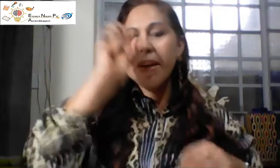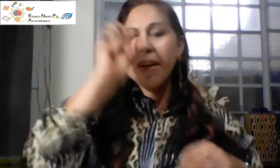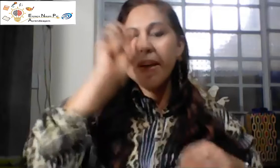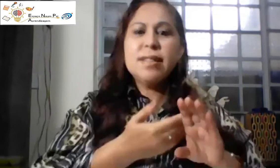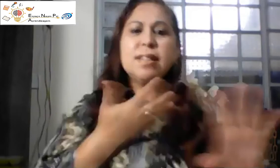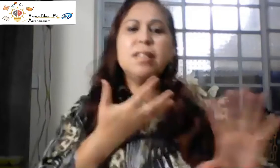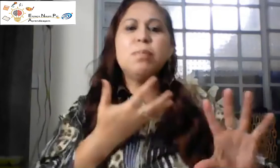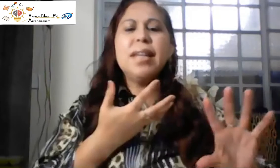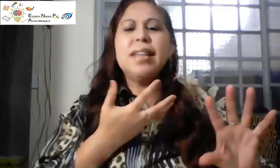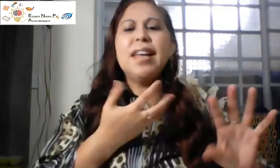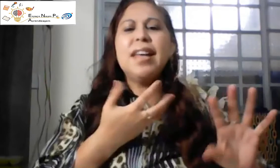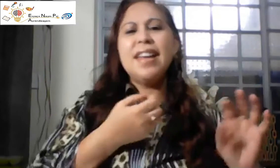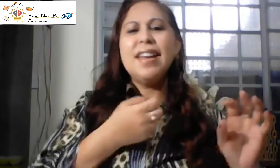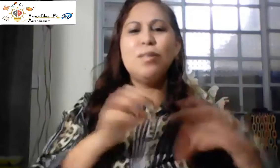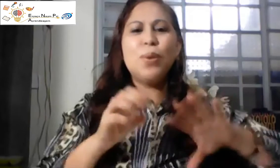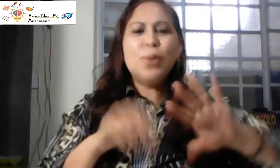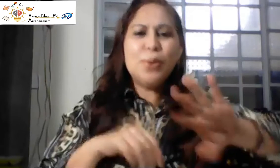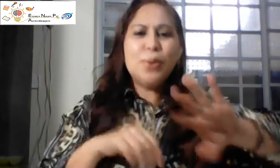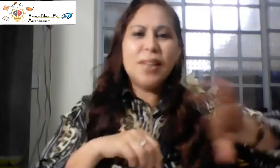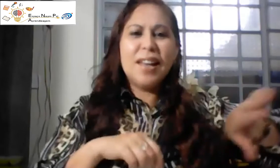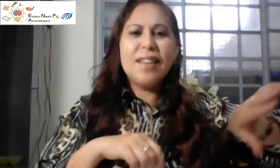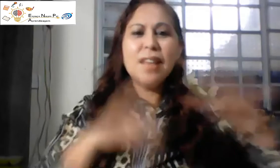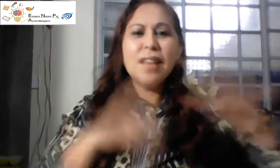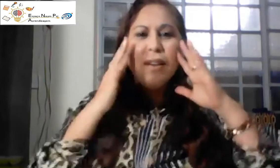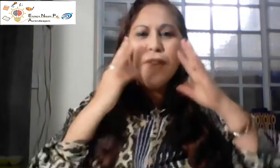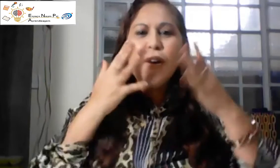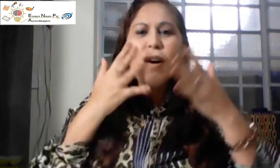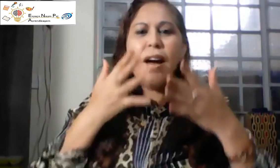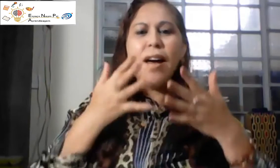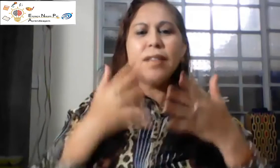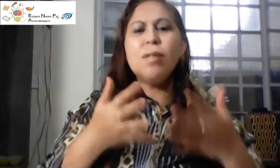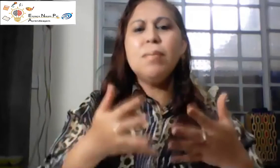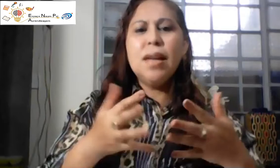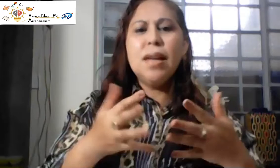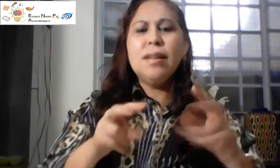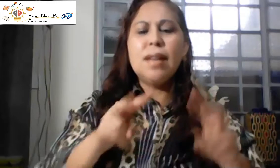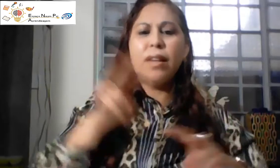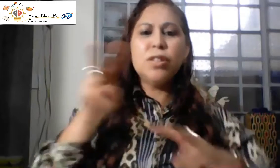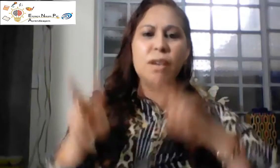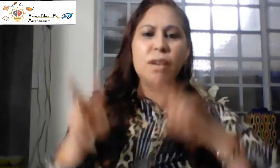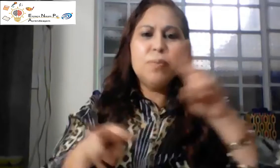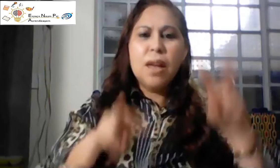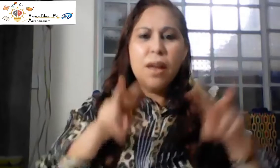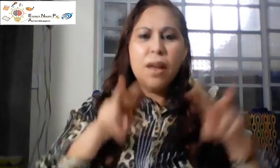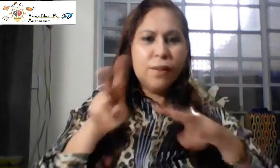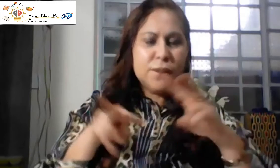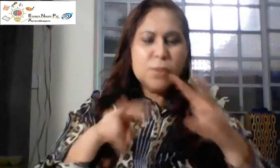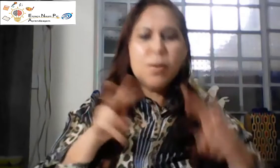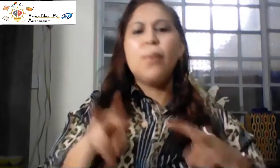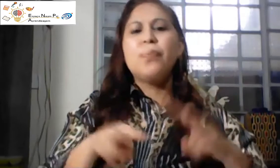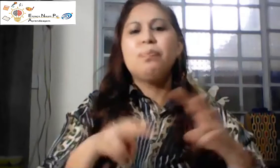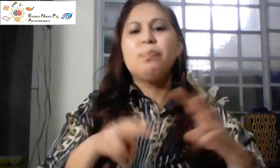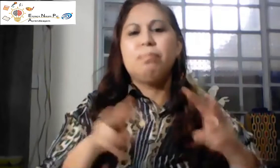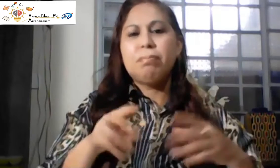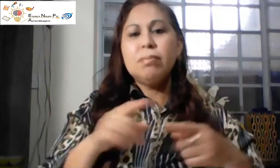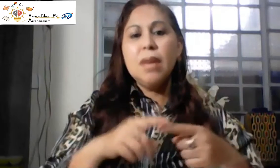língua se desprender, né, do português e focar somente na questão